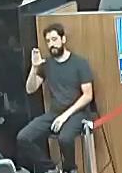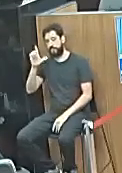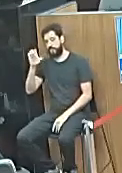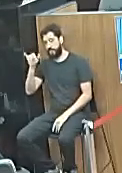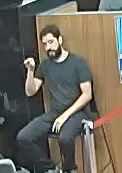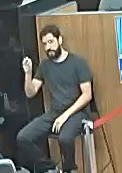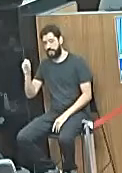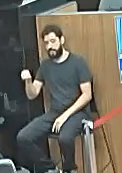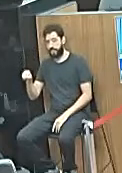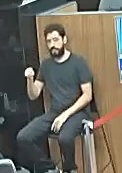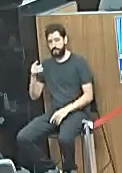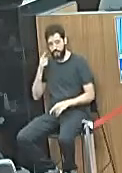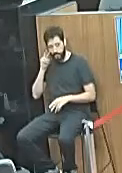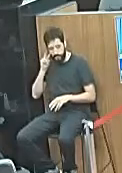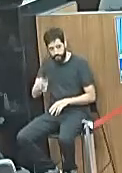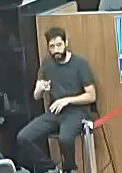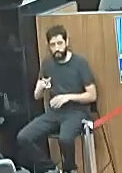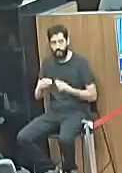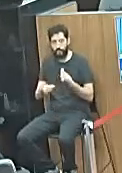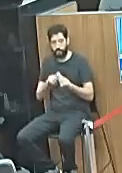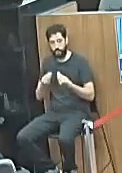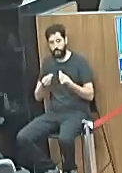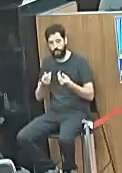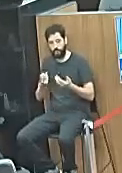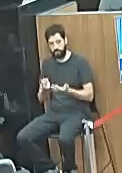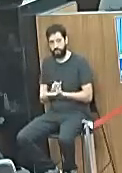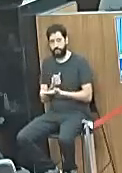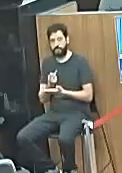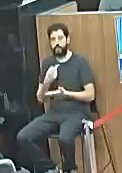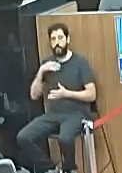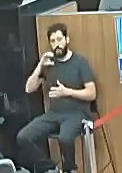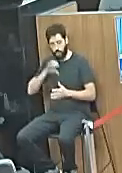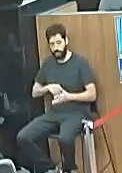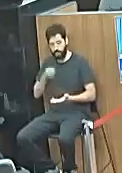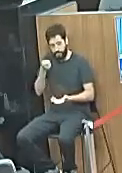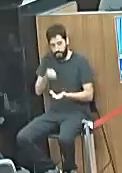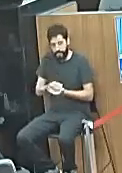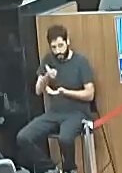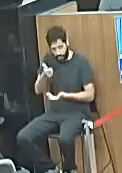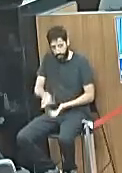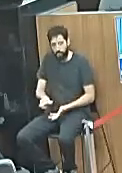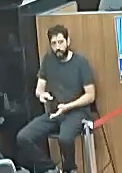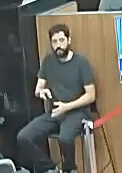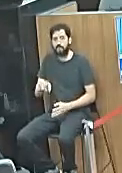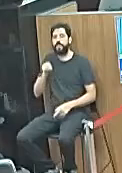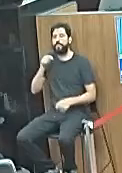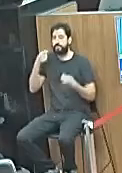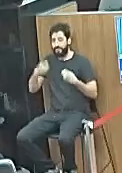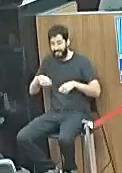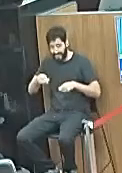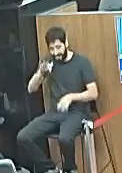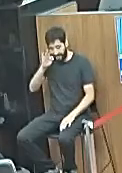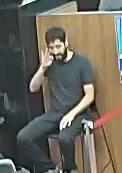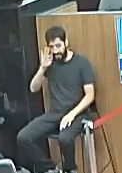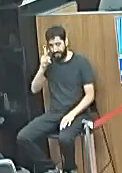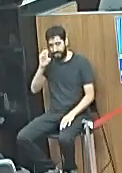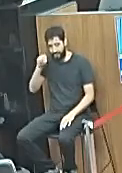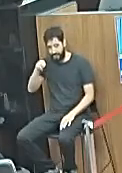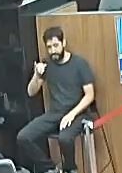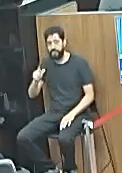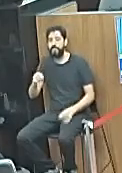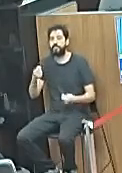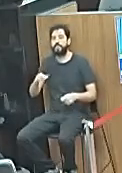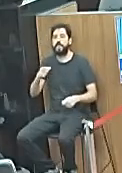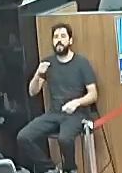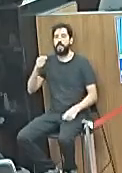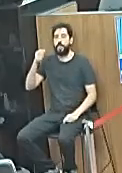da organização social na rede fhemig o conselho reafirma que a rede fhemig deve ser pública e com investimentos públicos